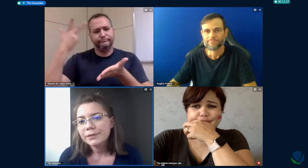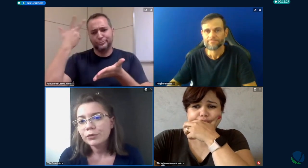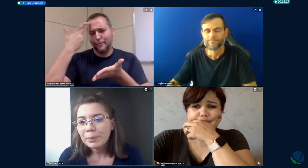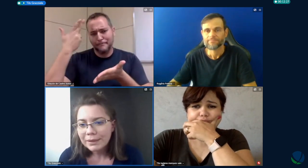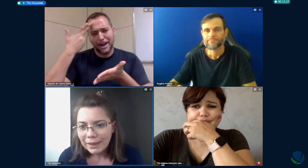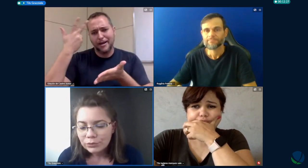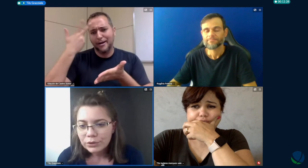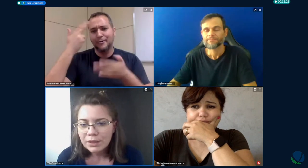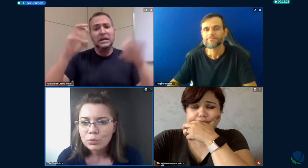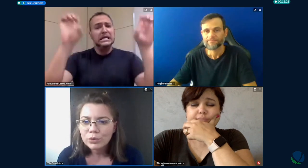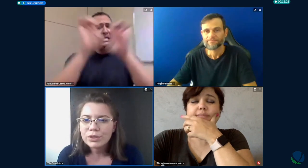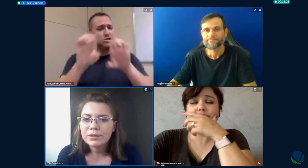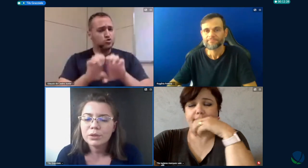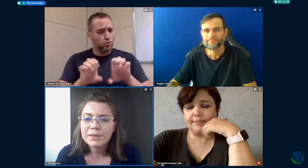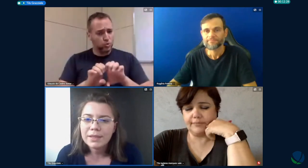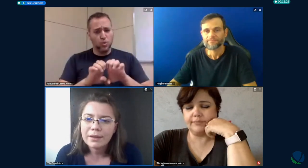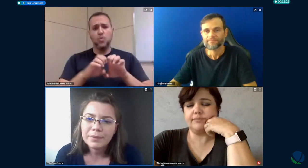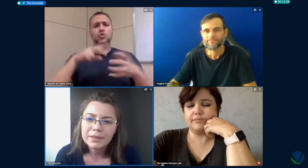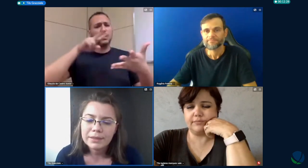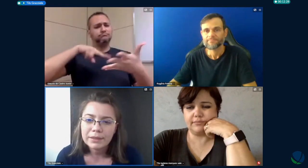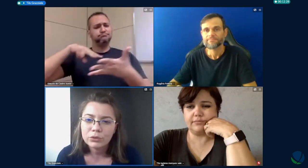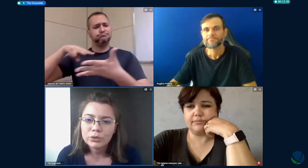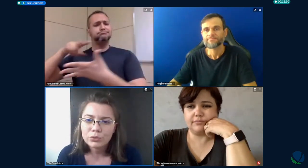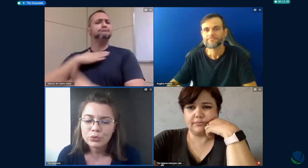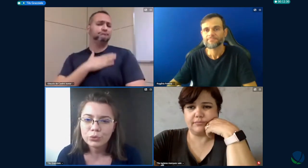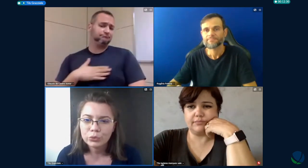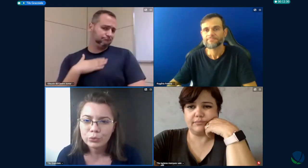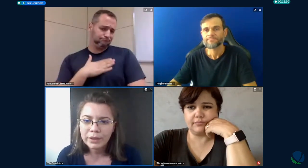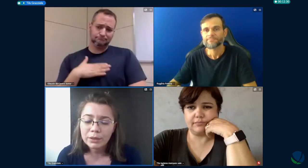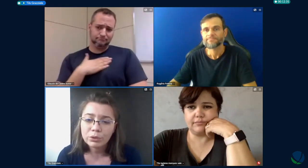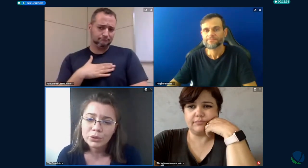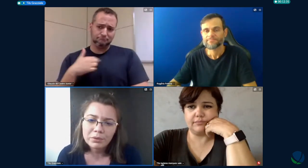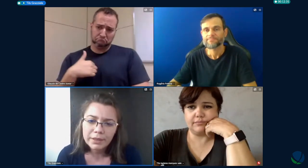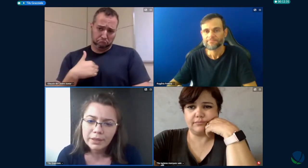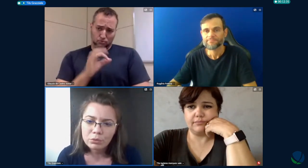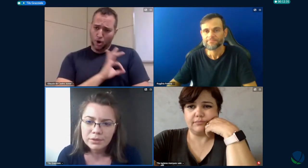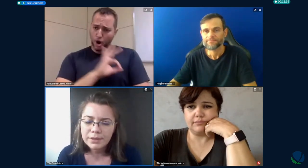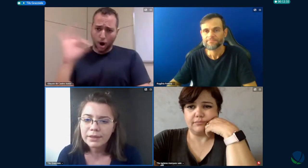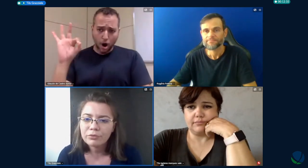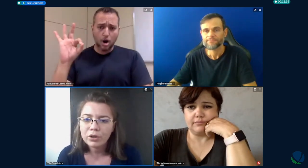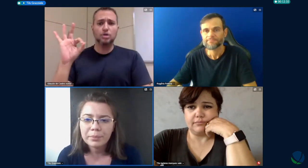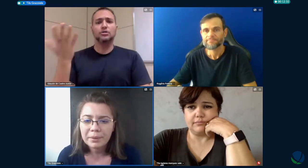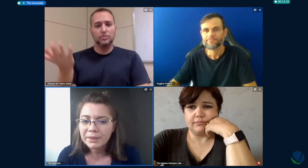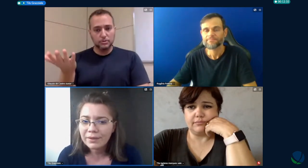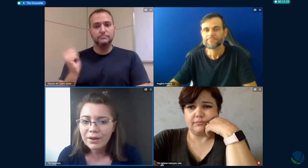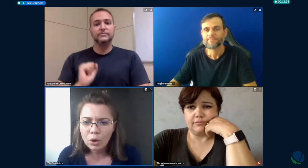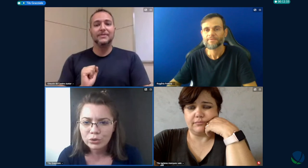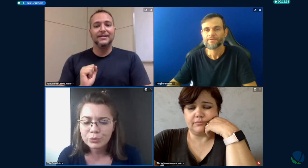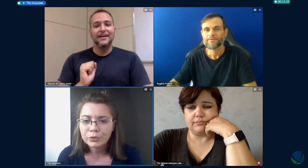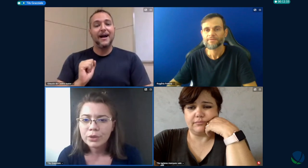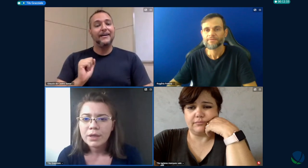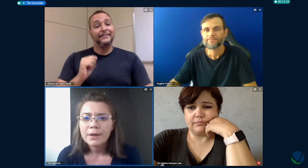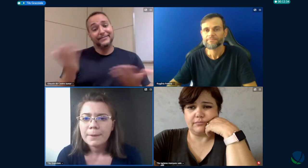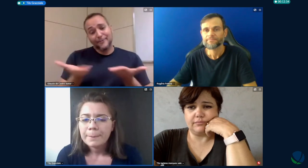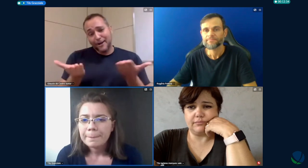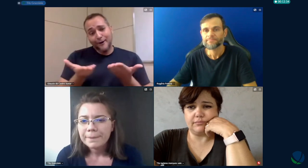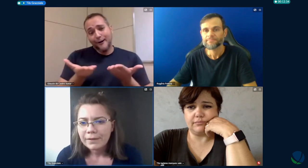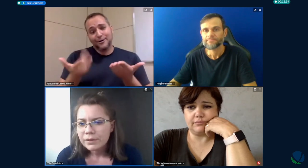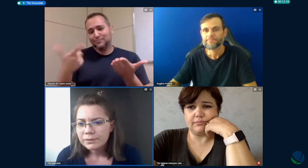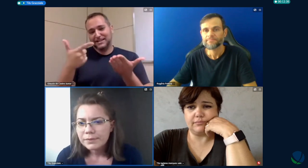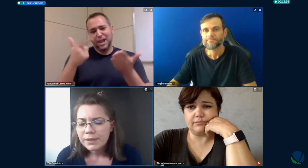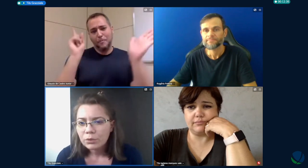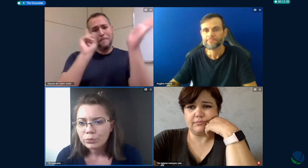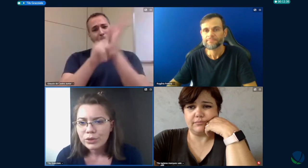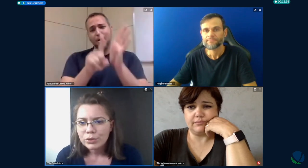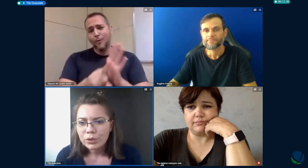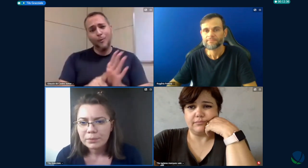É formatado segundo as normas da ABNT, toda a sua estrutura, e quando eu li, eu gostei da forma, para mim estava ótimo.